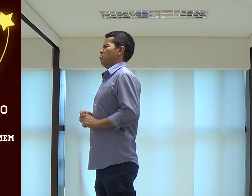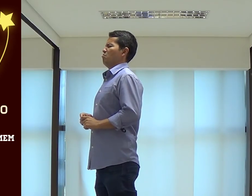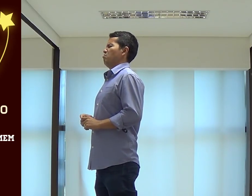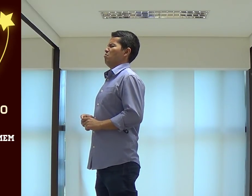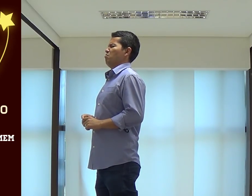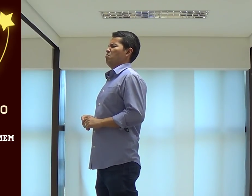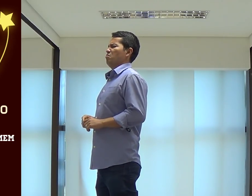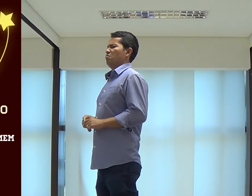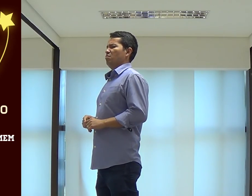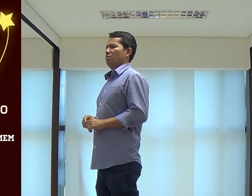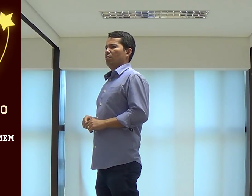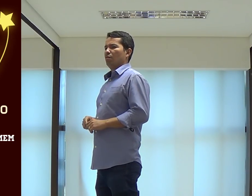dele, é melhor ficar aqui.